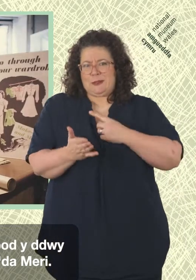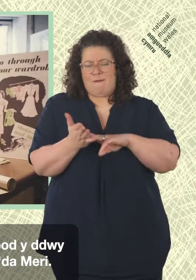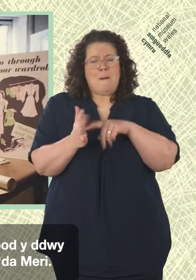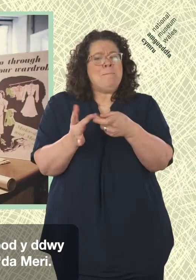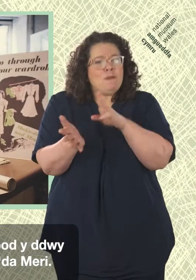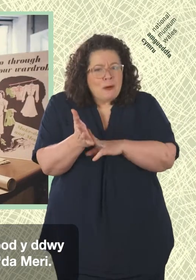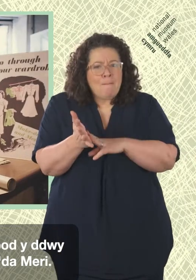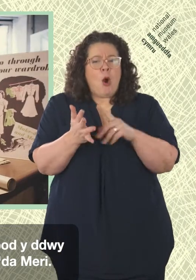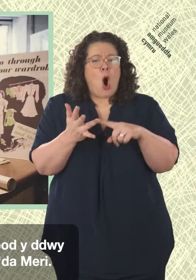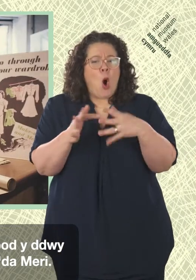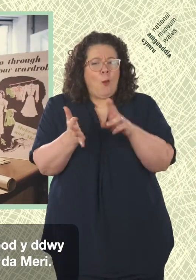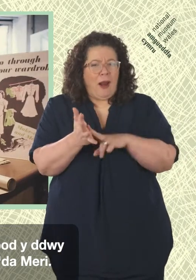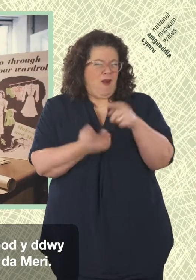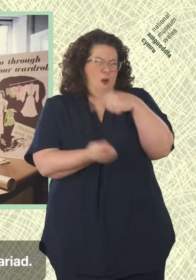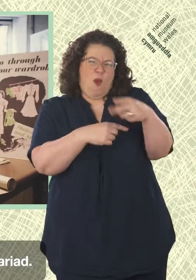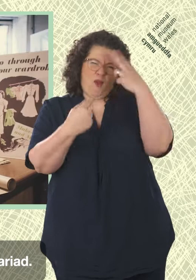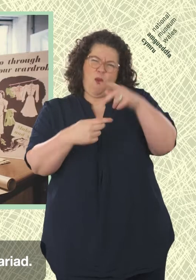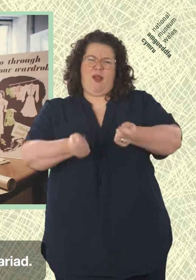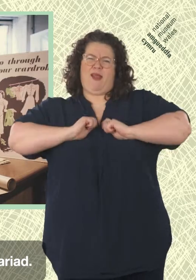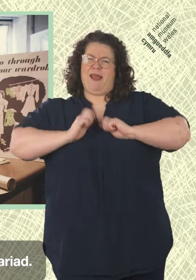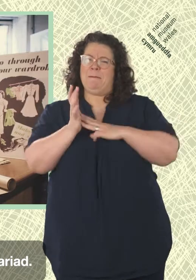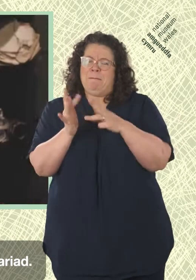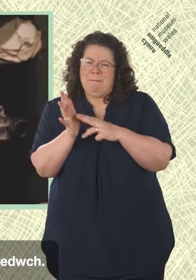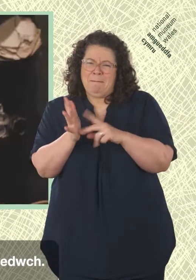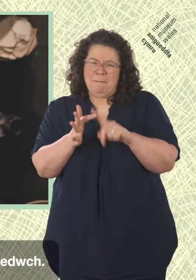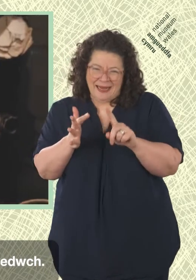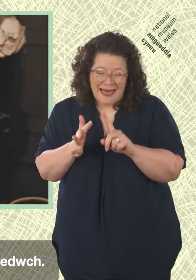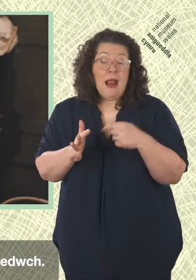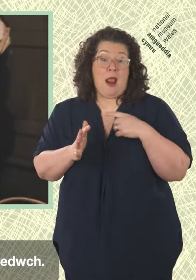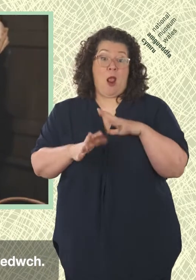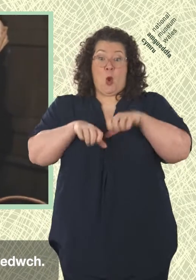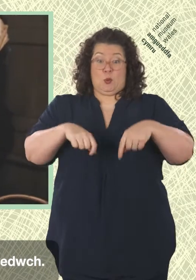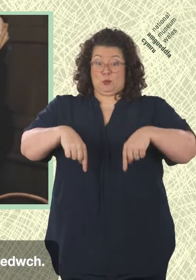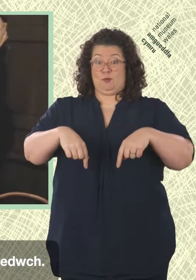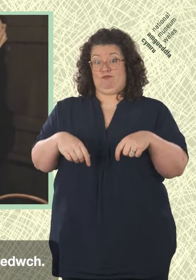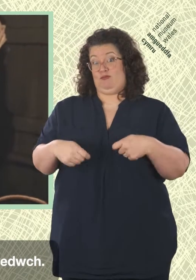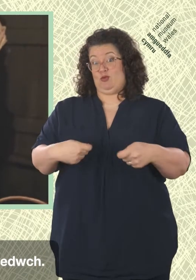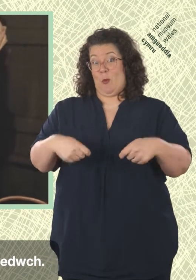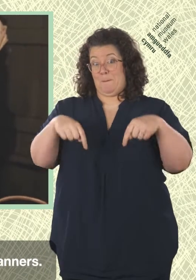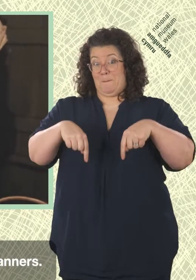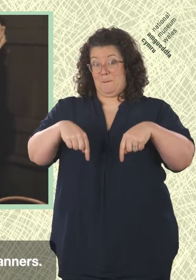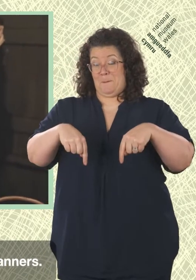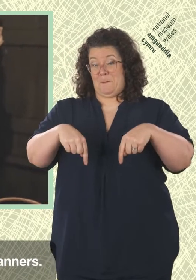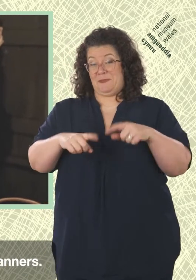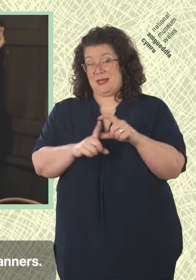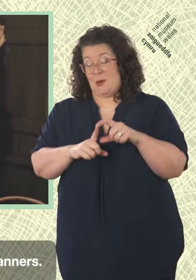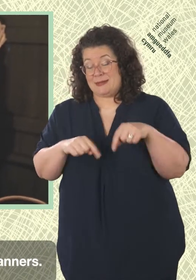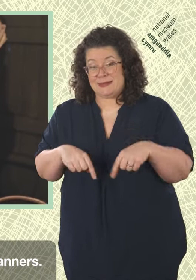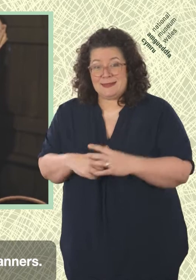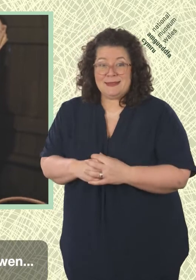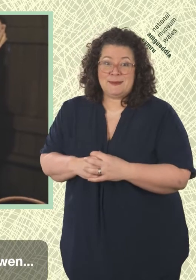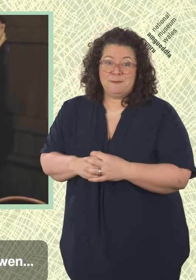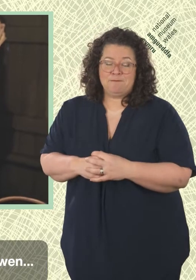2 ohonom ni yn ffrindiau dy Mary. Mae'n danfon eich ariad. O, gysodwch fi, gwedwch. Dwi'n anghofio fy